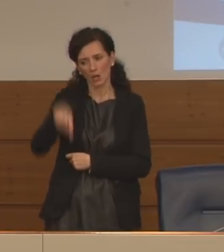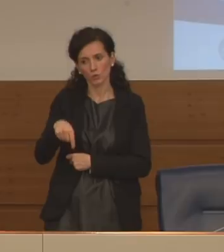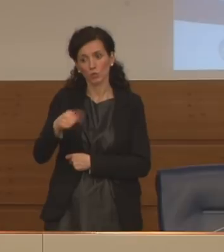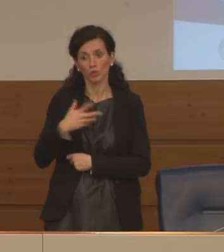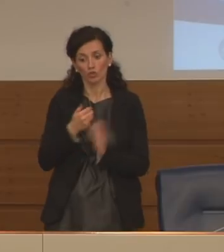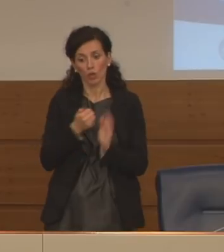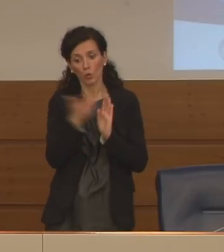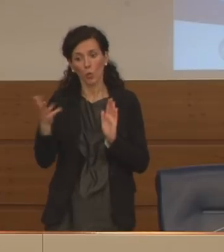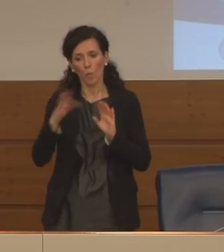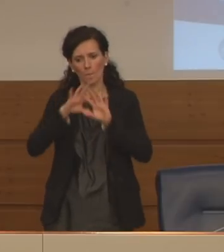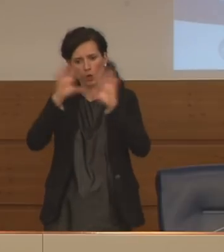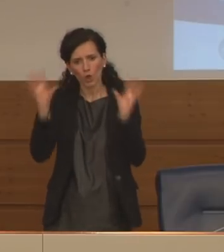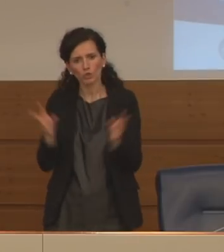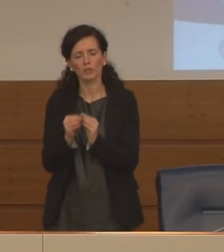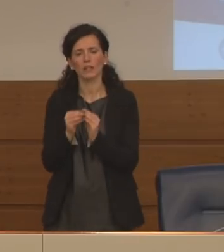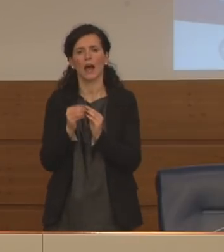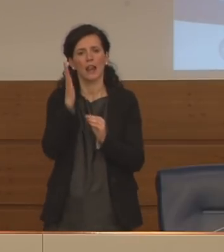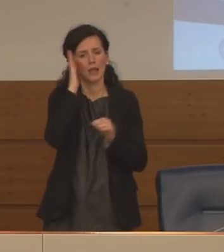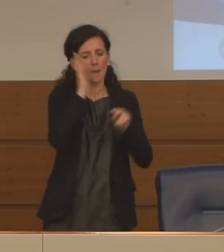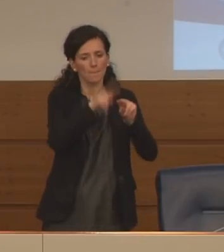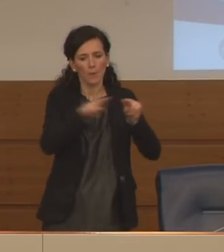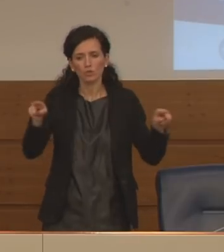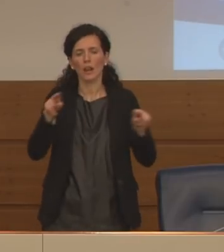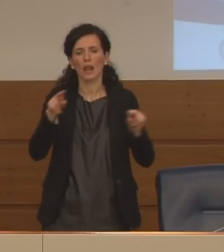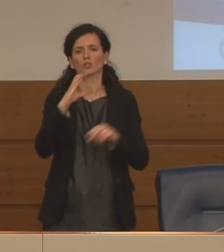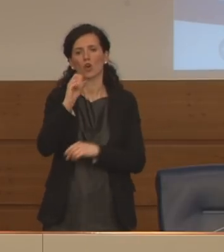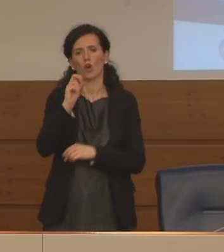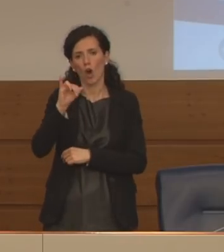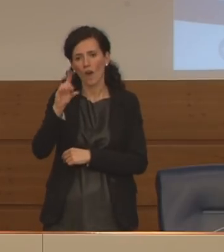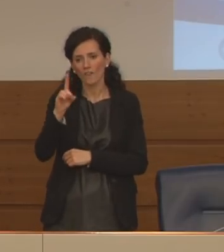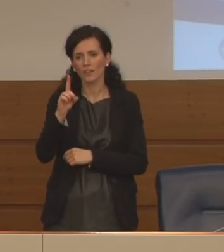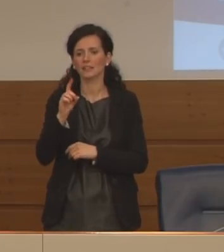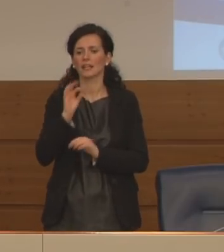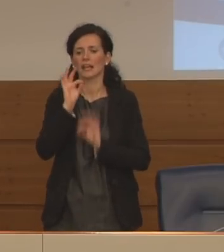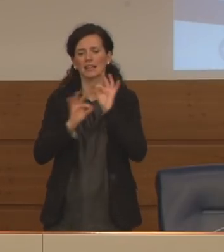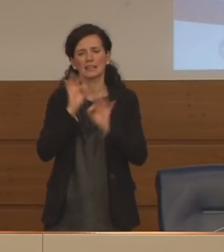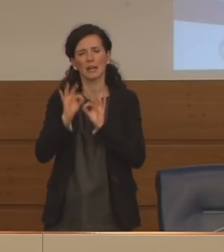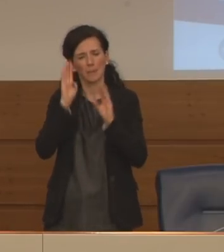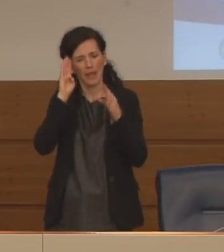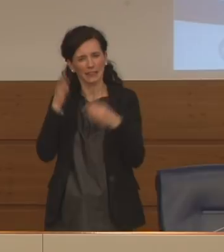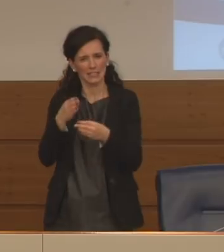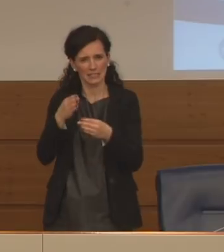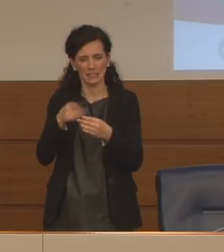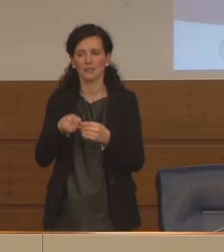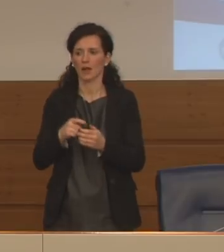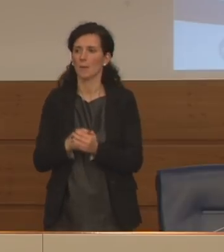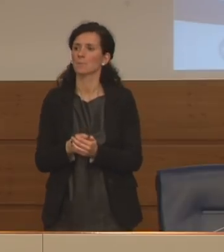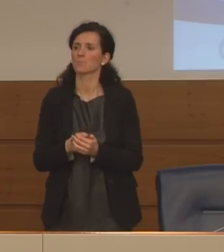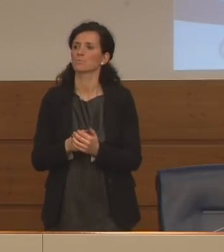insomma di posti letto covic e di terapia intensiva in più si allora